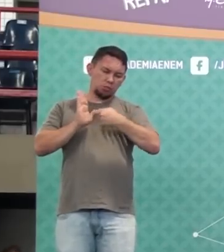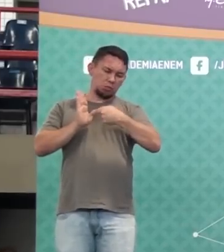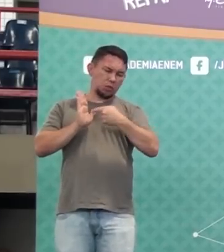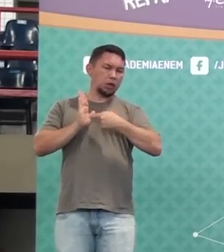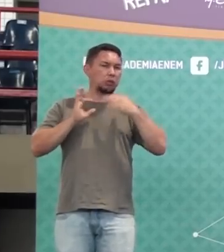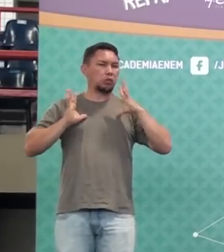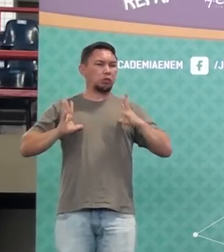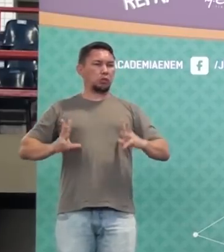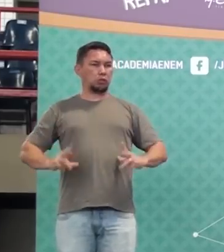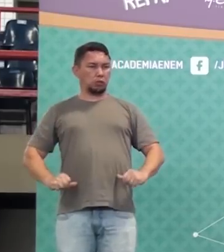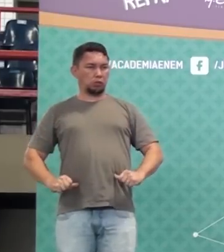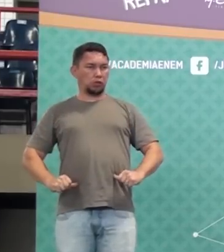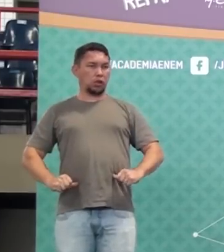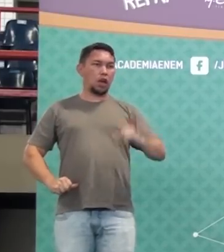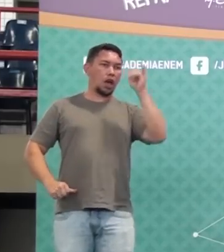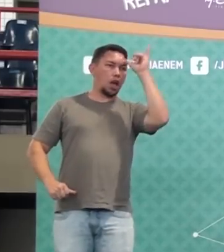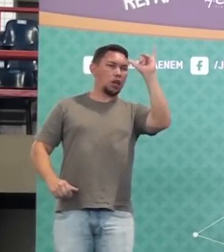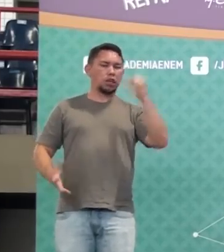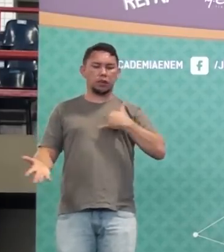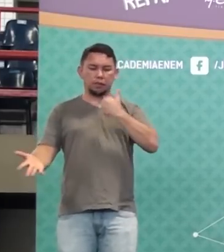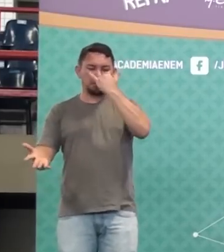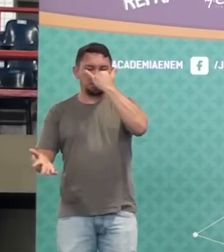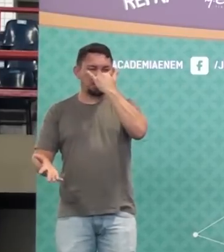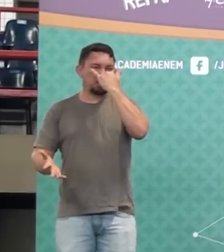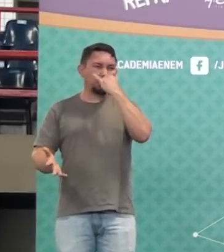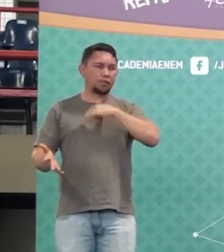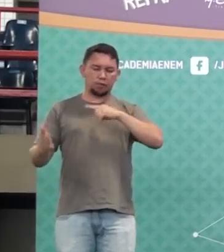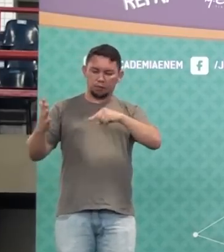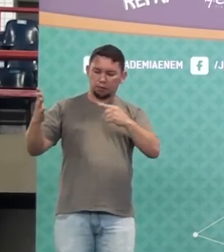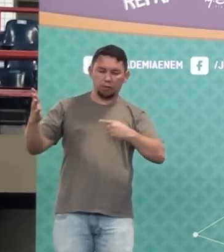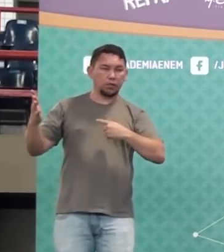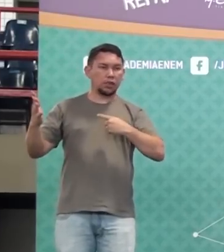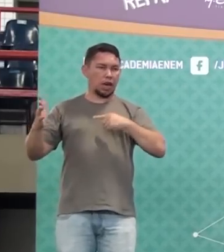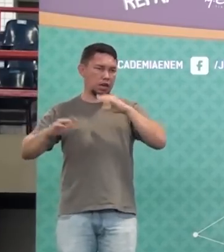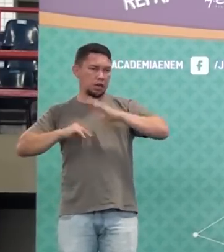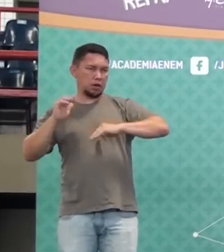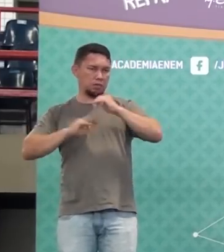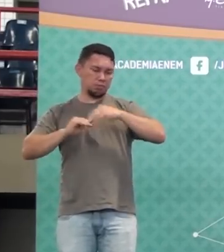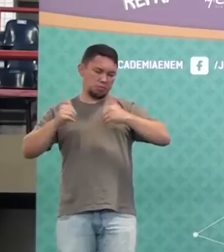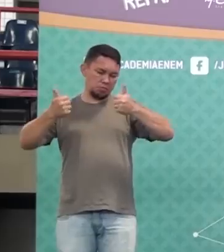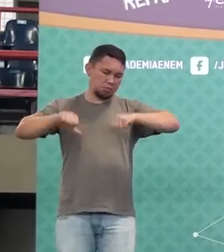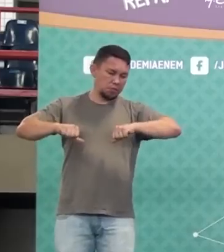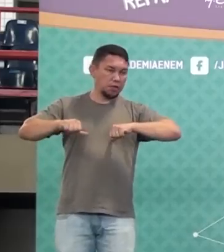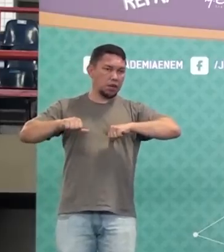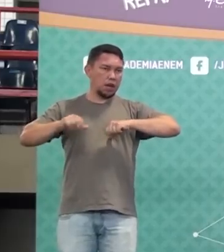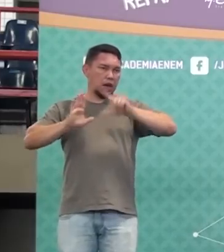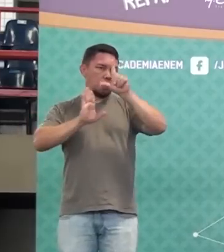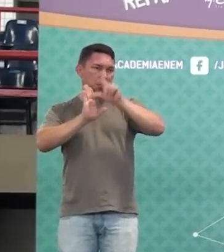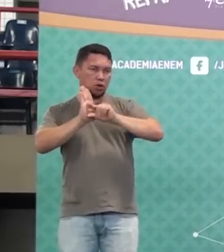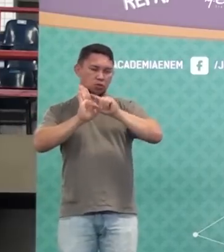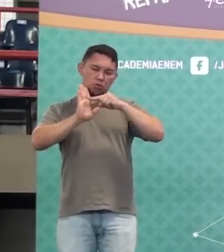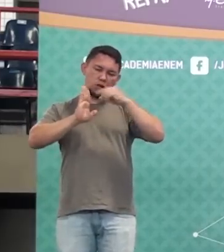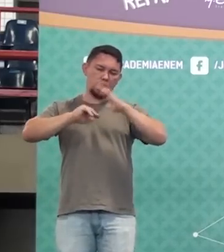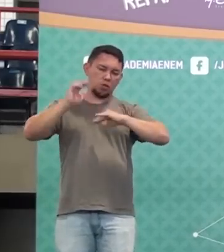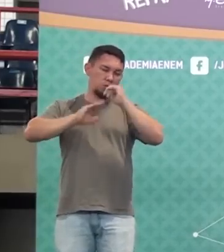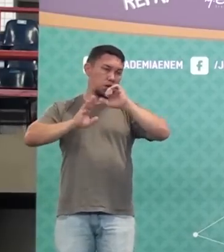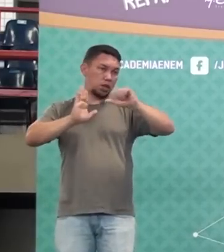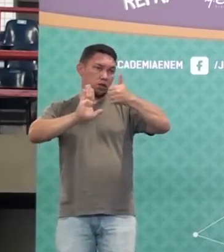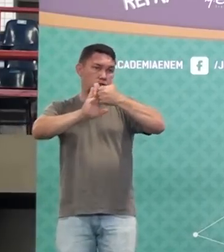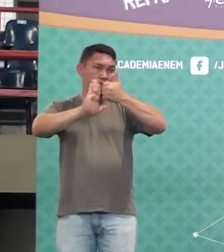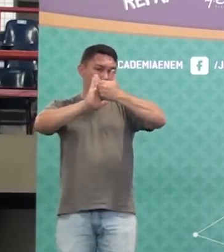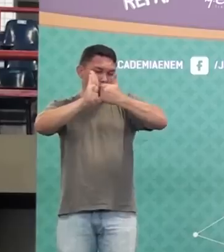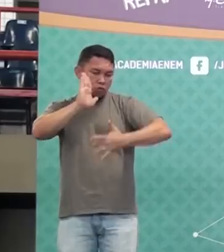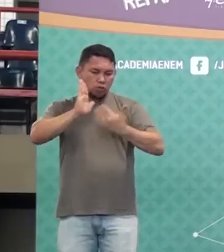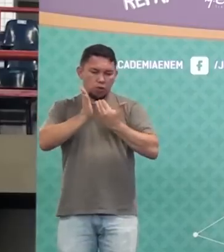escrever corretamente e não perder pontos na competência 1. Então, vamos iniciar o